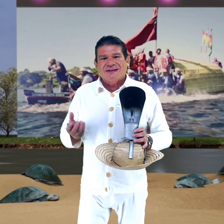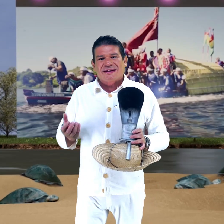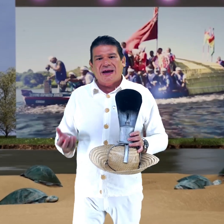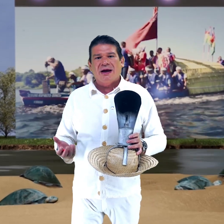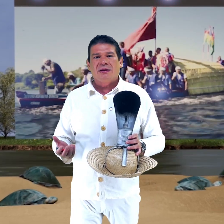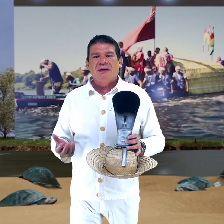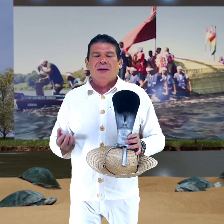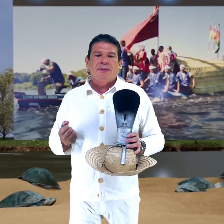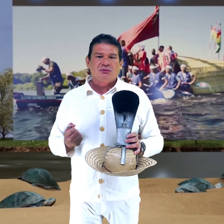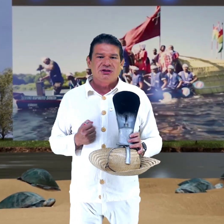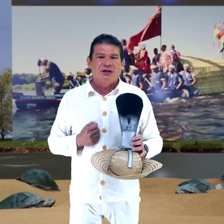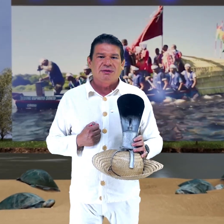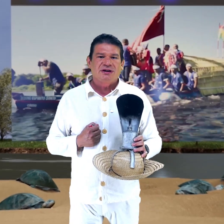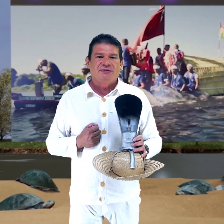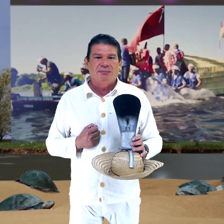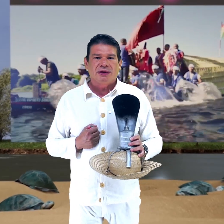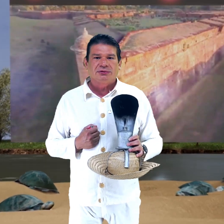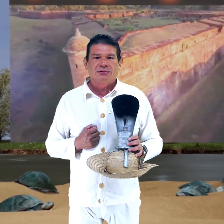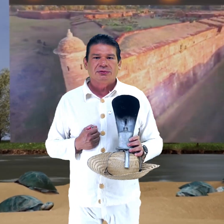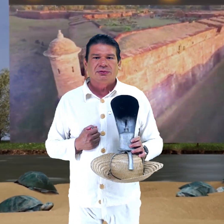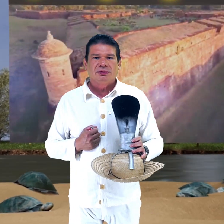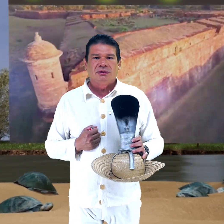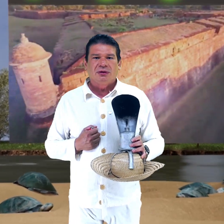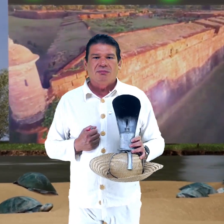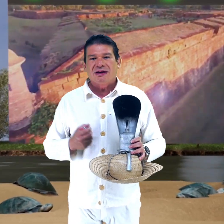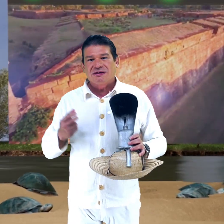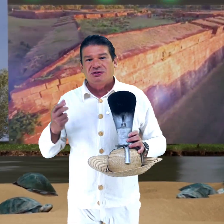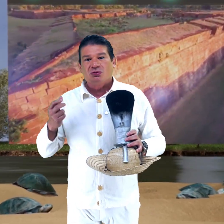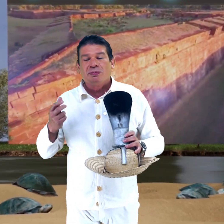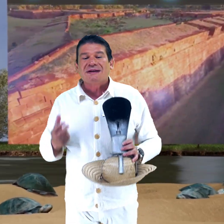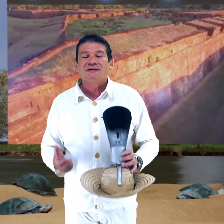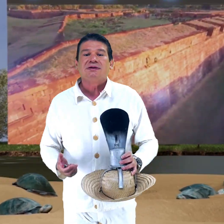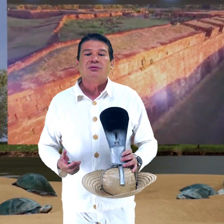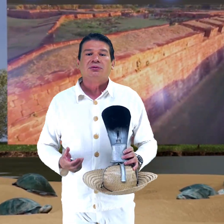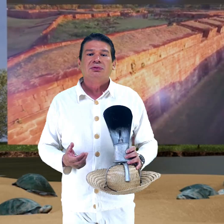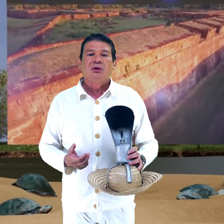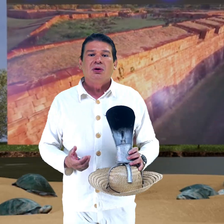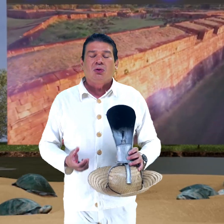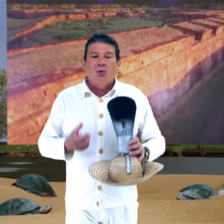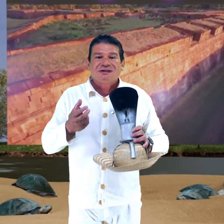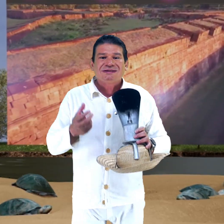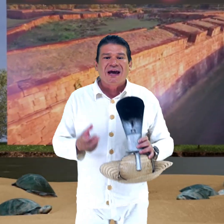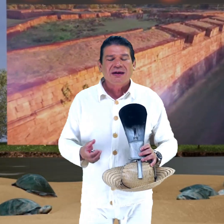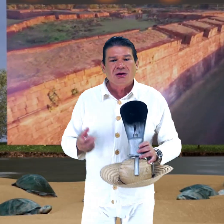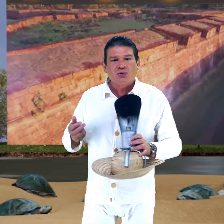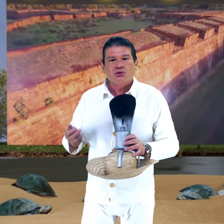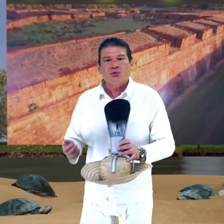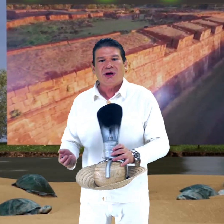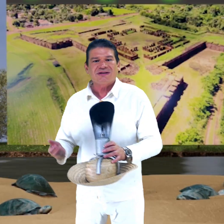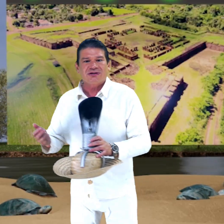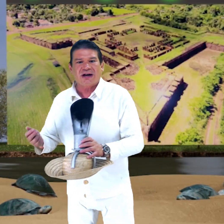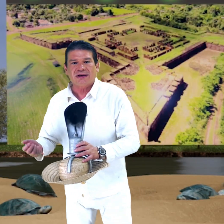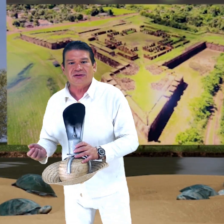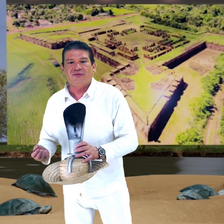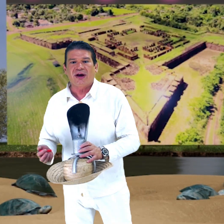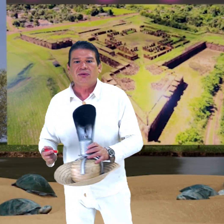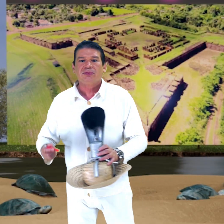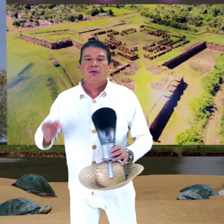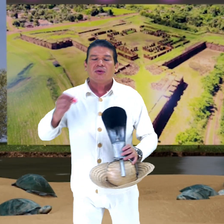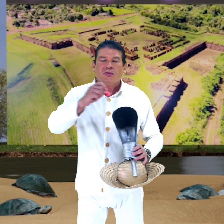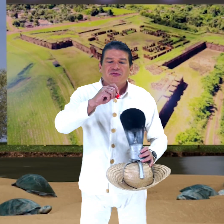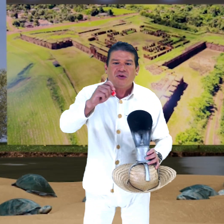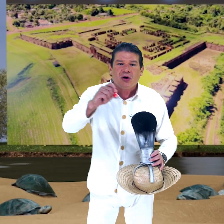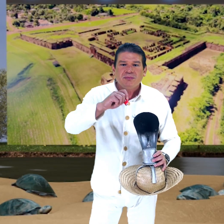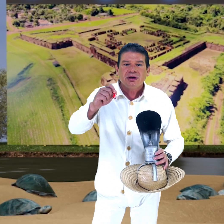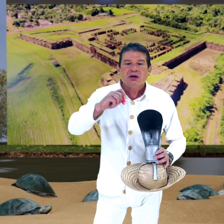estava preso à terra pelo sistema de aviamento. Mas o Brasil consegue construir essa estrada